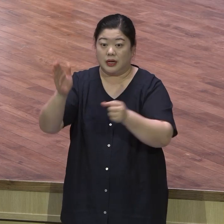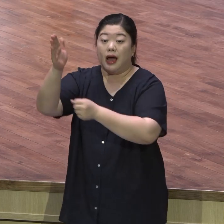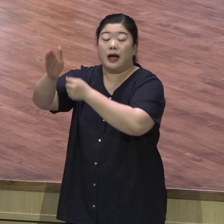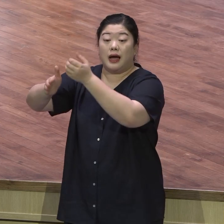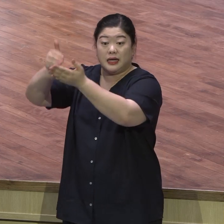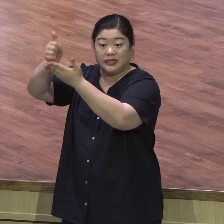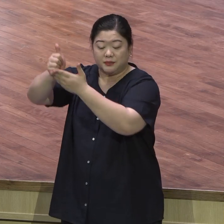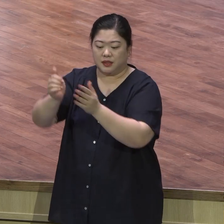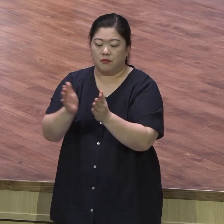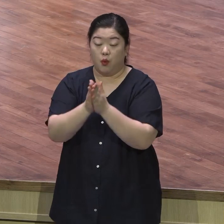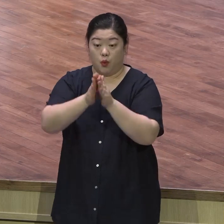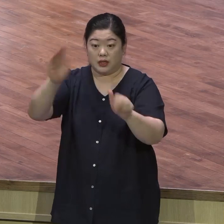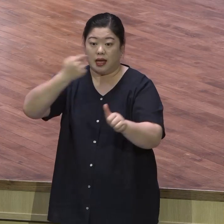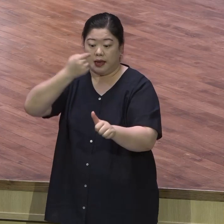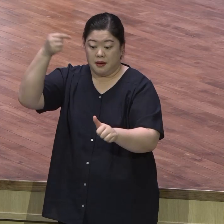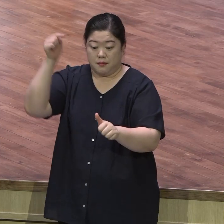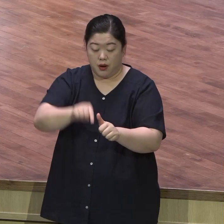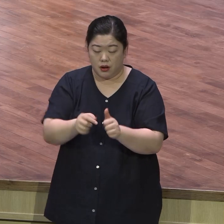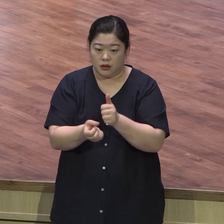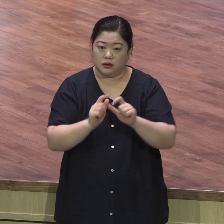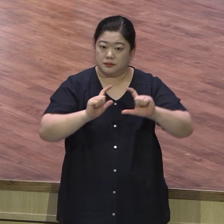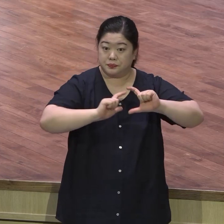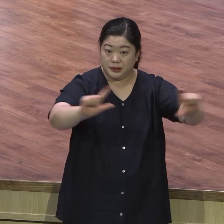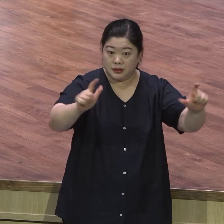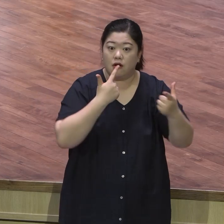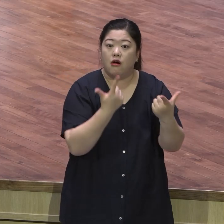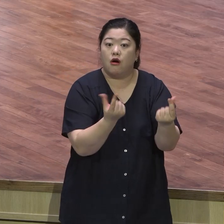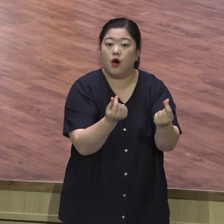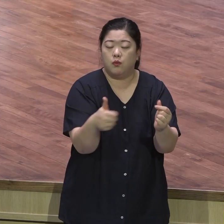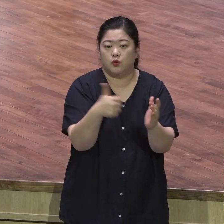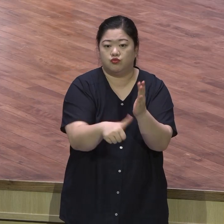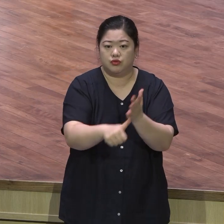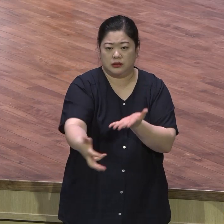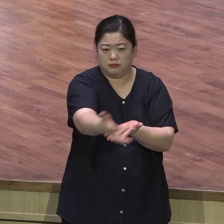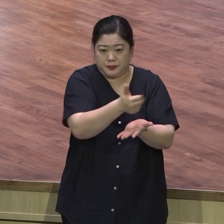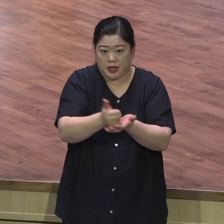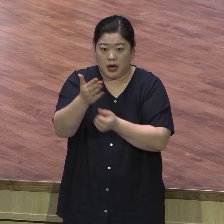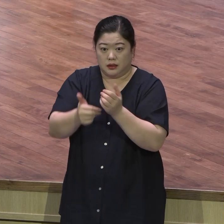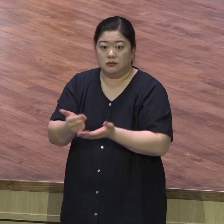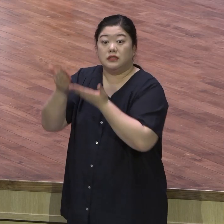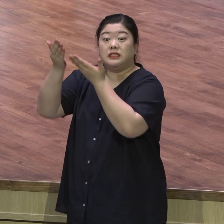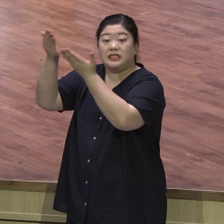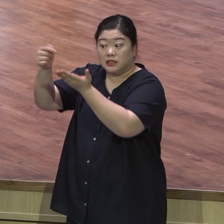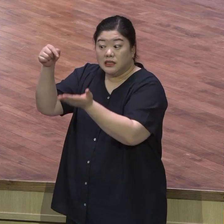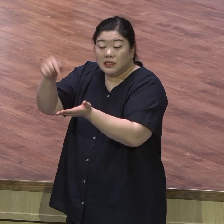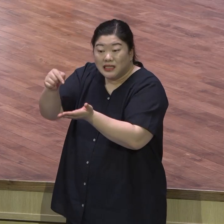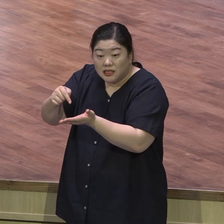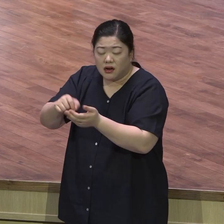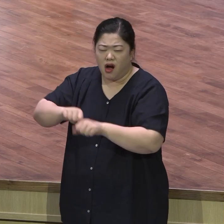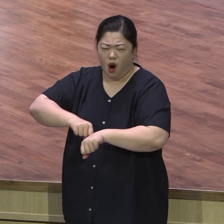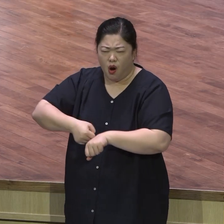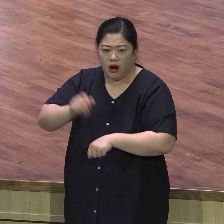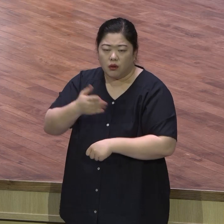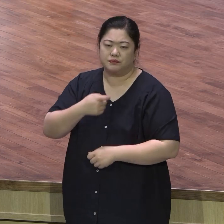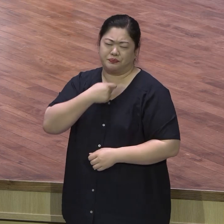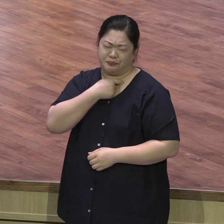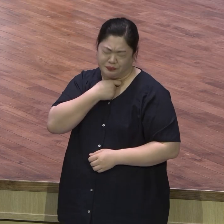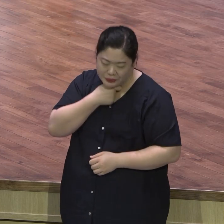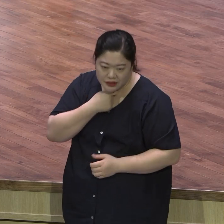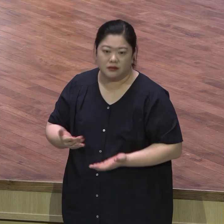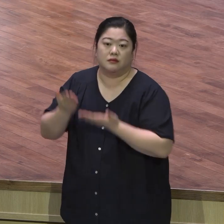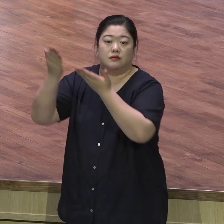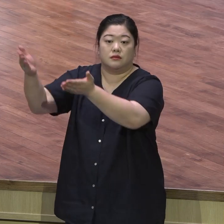손을 빌어 명령하신 모든 것을 만들기 위해 물품을 들였으니 이것이 이스라엘 자손이 여호와께 자원하여 드린 예물이니라.